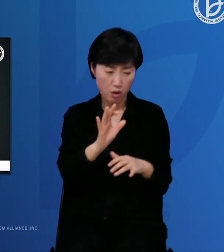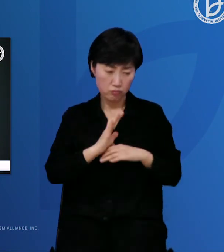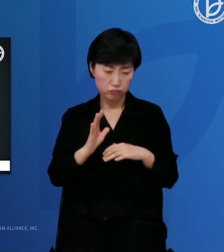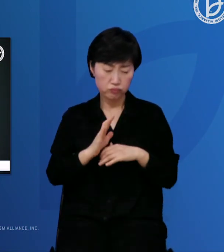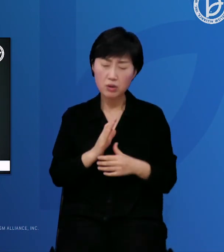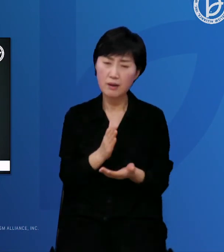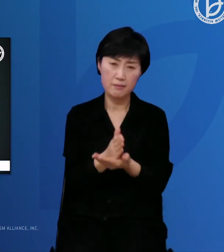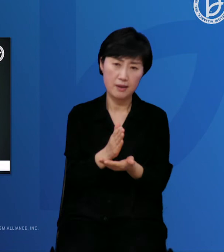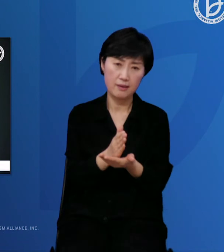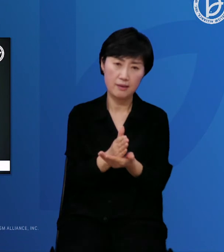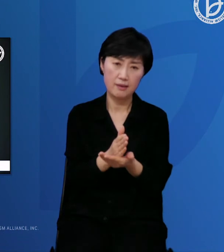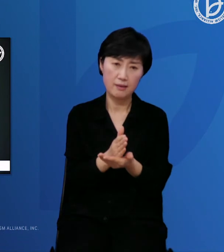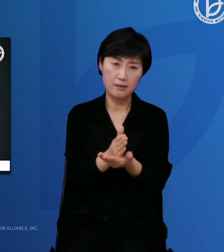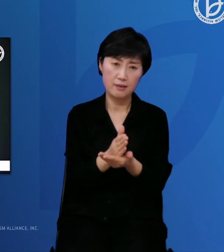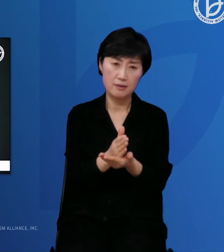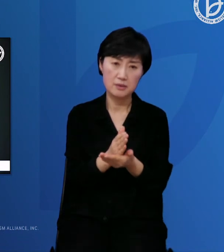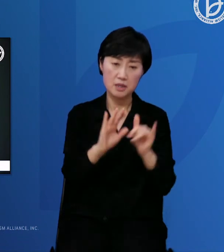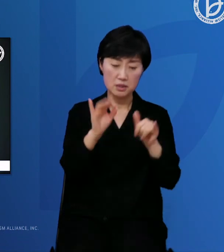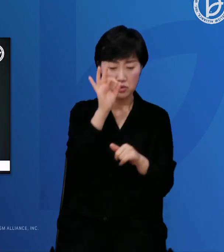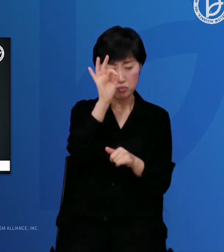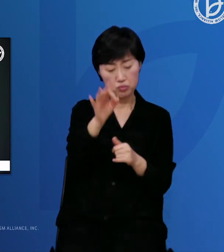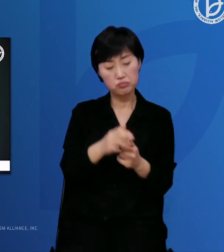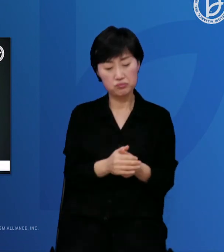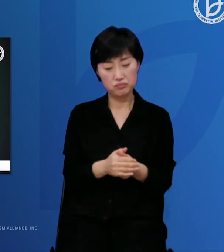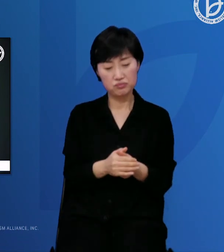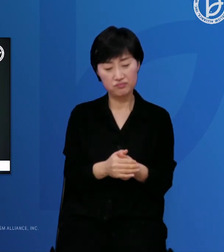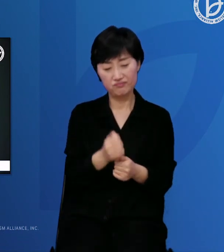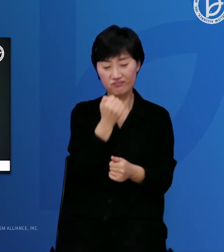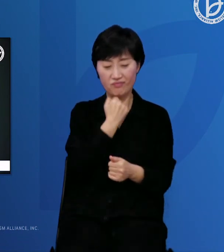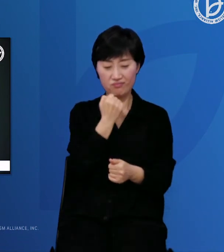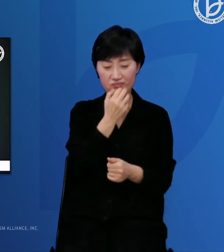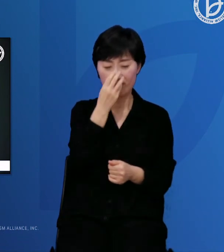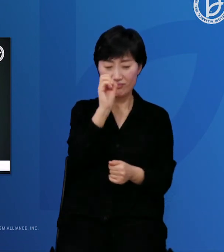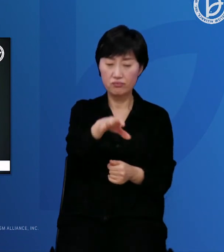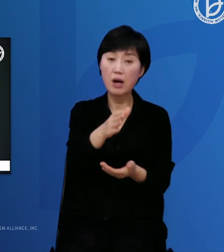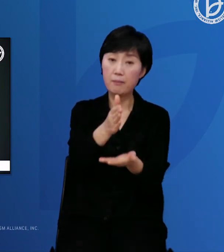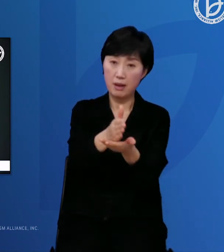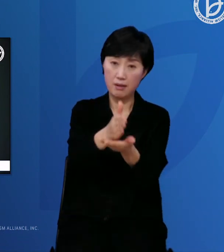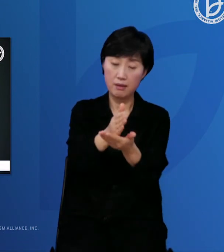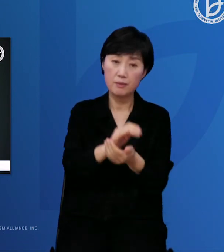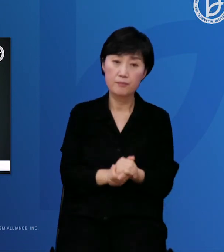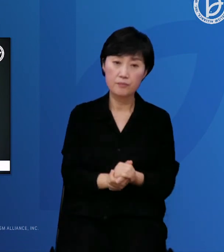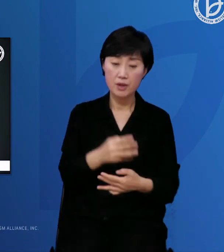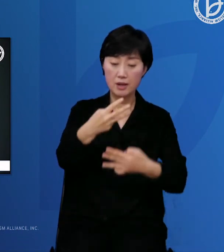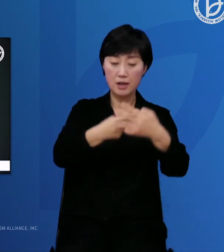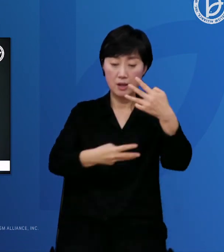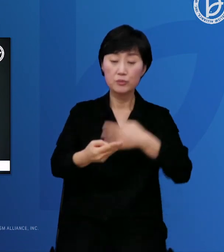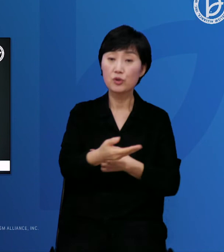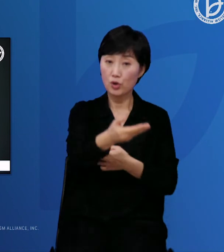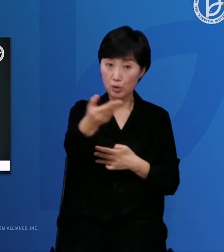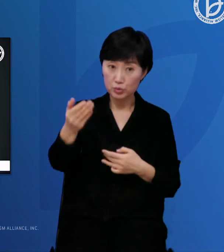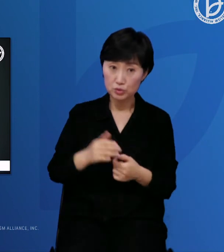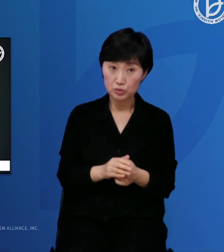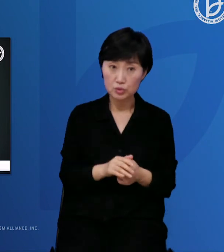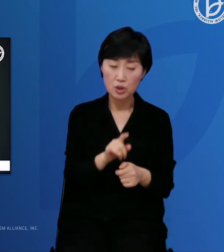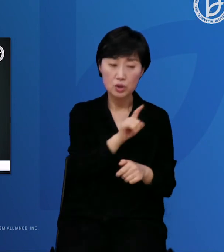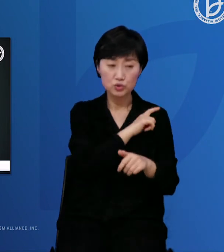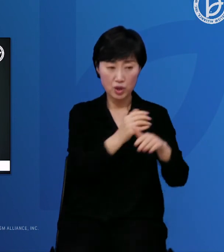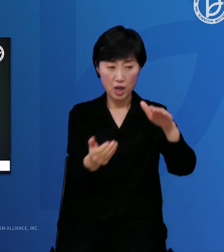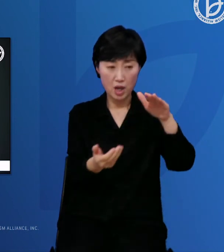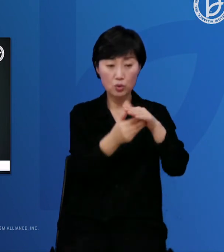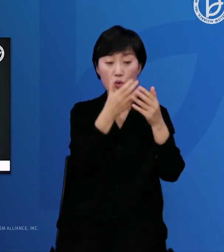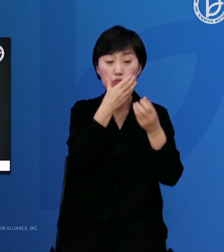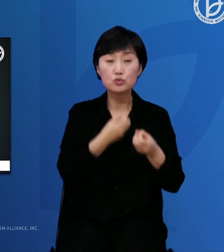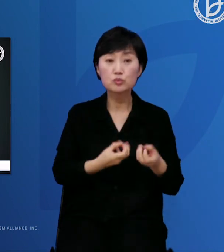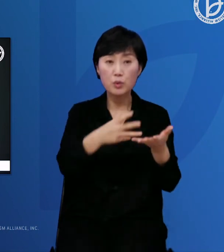두려워할 필요도 없습니다. 또 세상을 너무 우습게 볼 필요도 없습니다. 랩런트는 최고의 축복인데